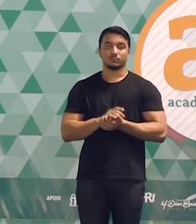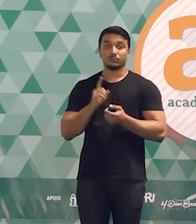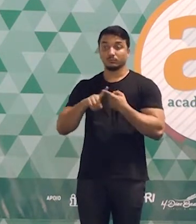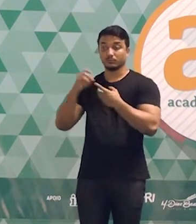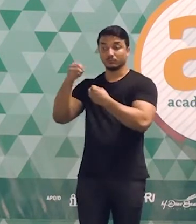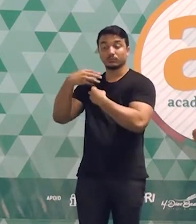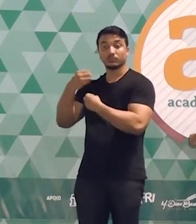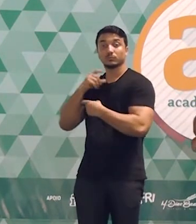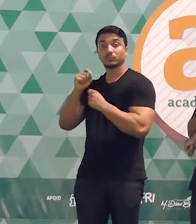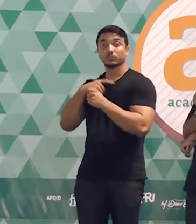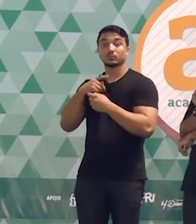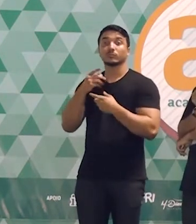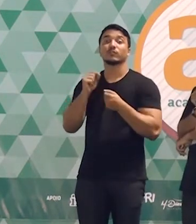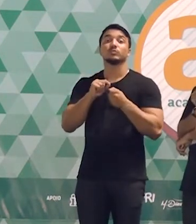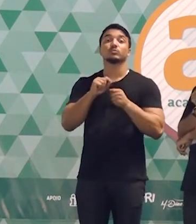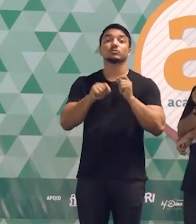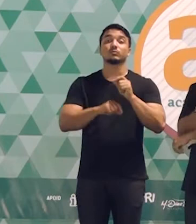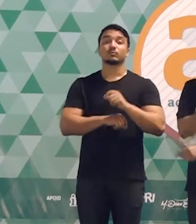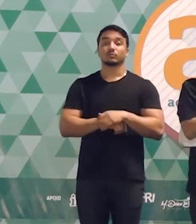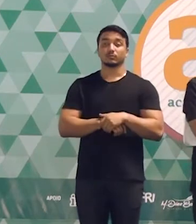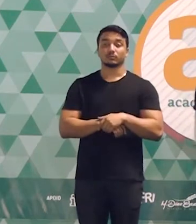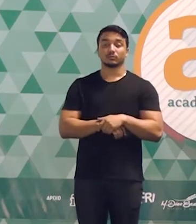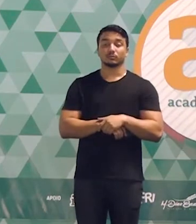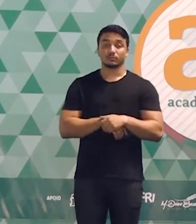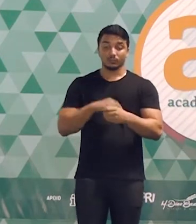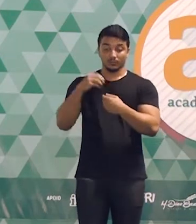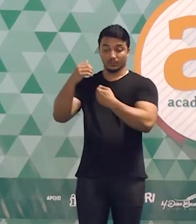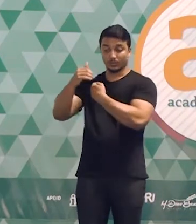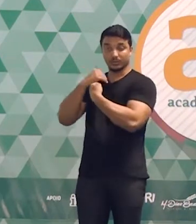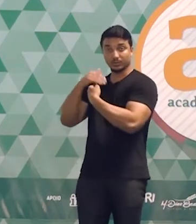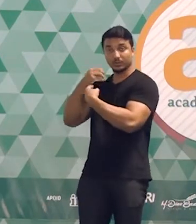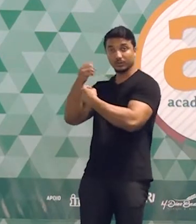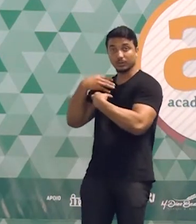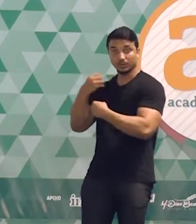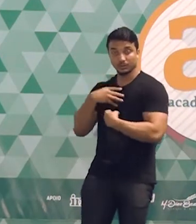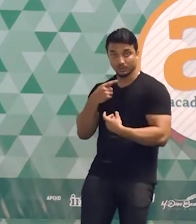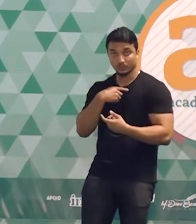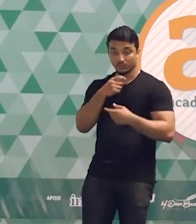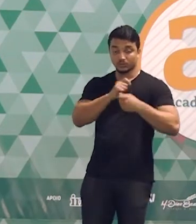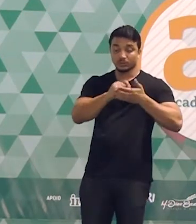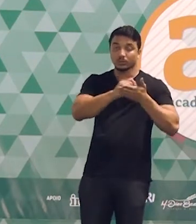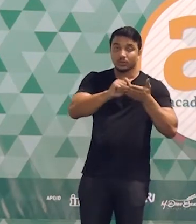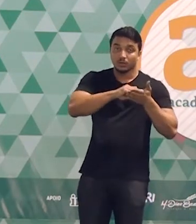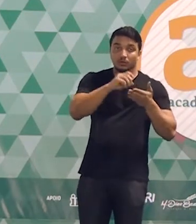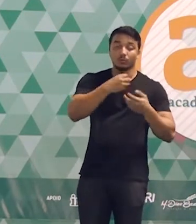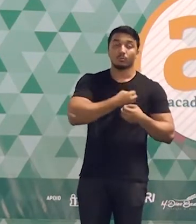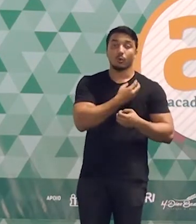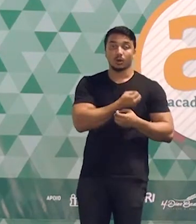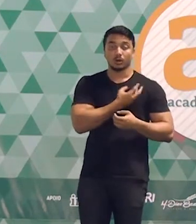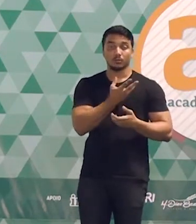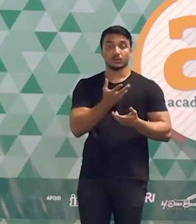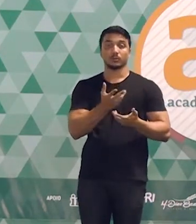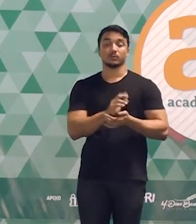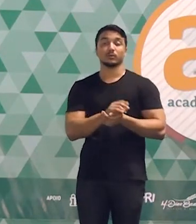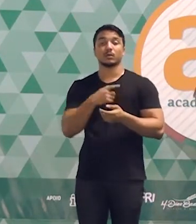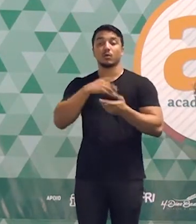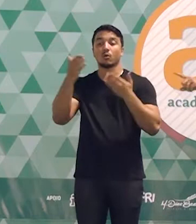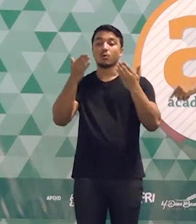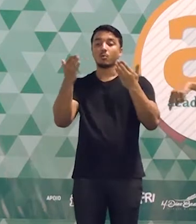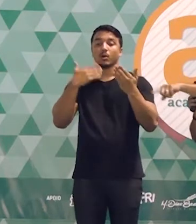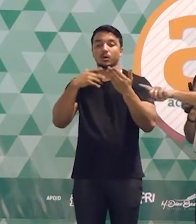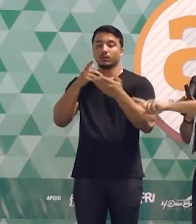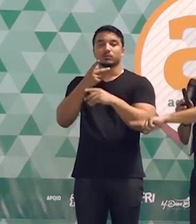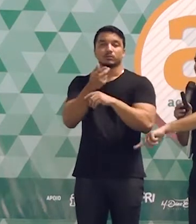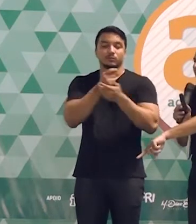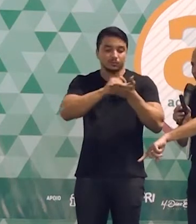está ensinando a fazer o quê? Ele está ensinando a escrever um poema. Ele está comparando